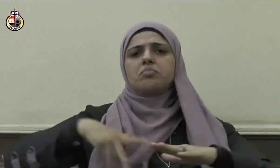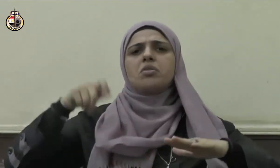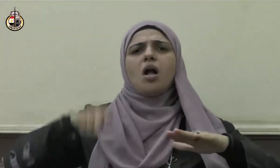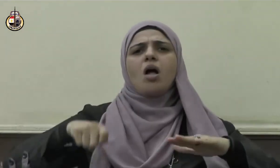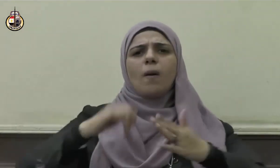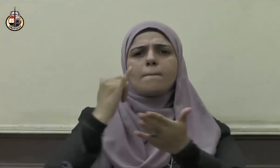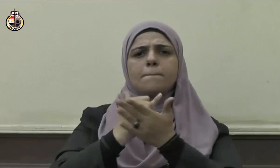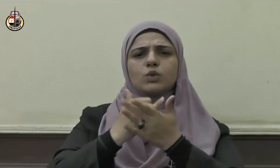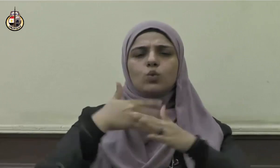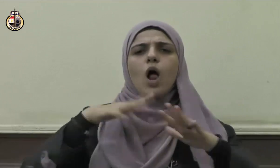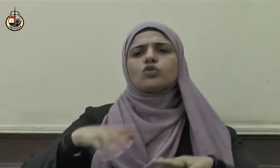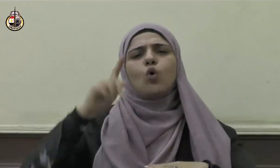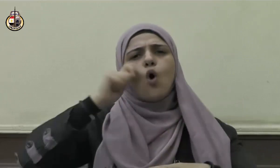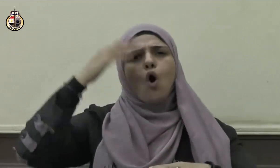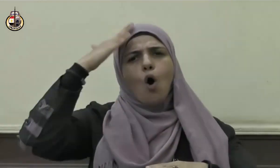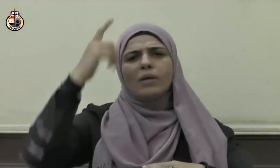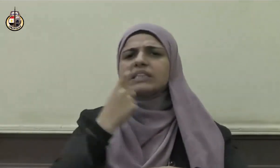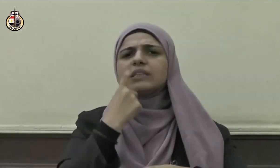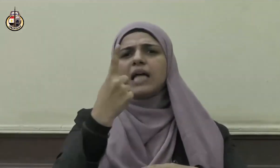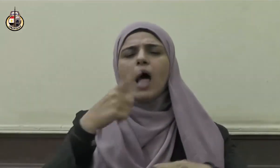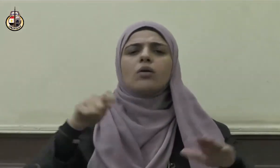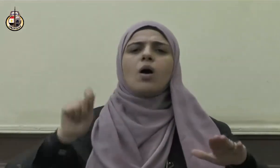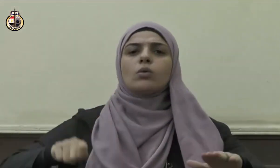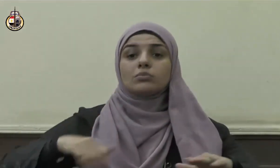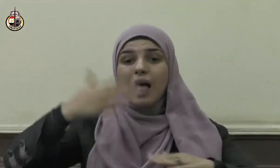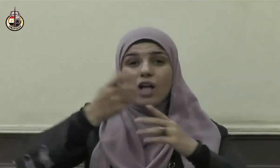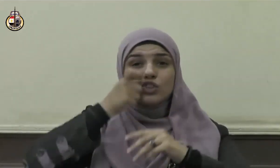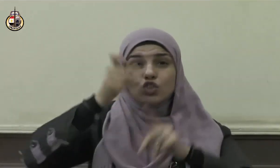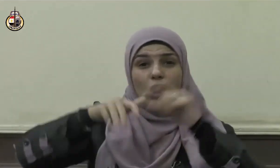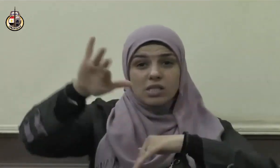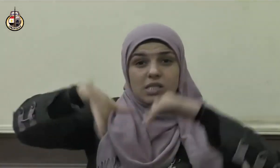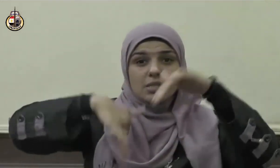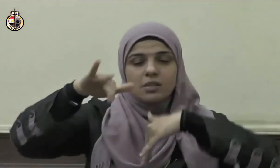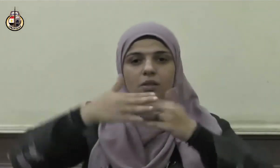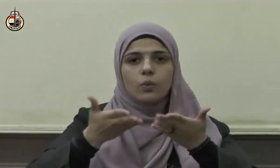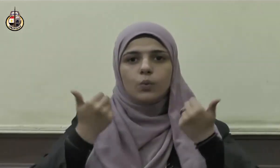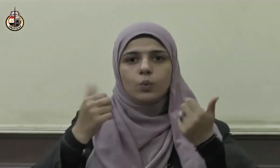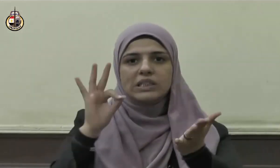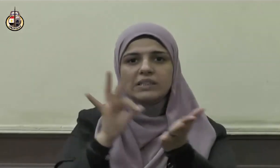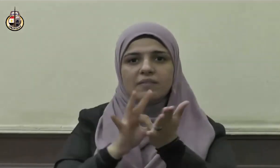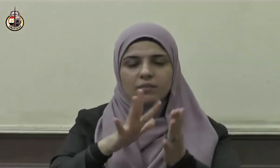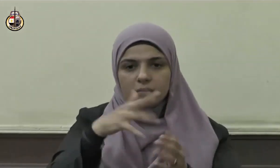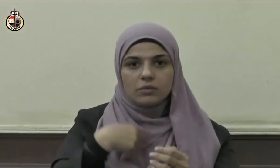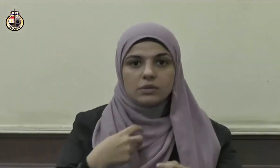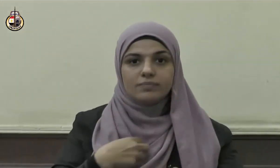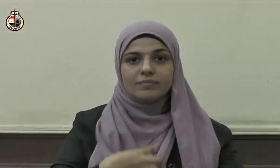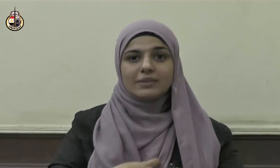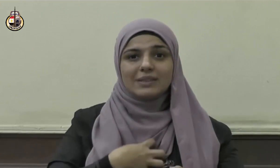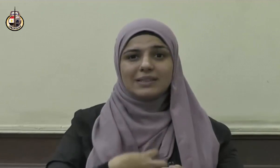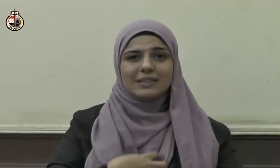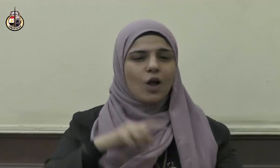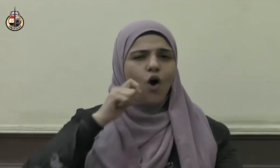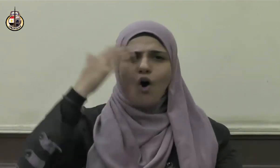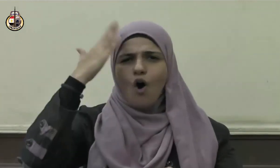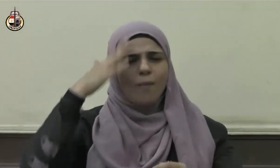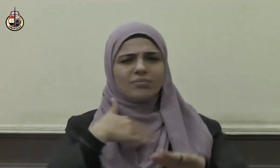سنة لا يتقدم إليه أحد، وعندها طلب من الصديق رضي